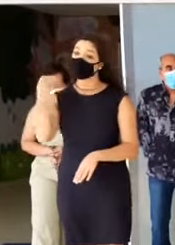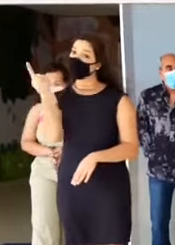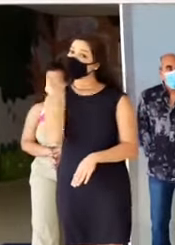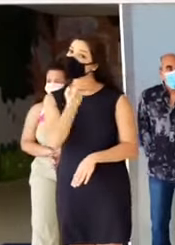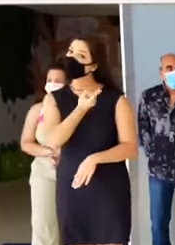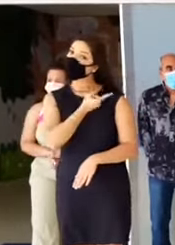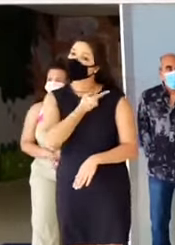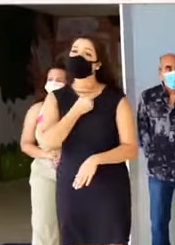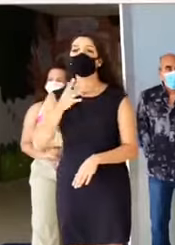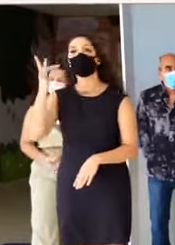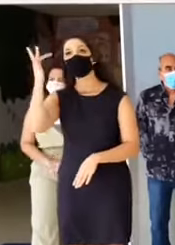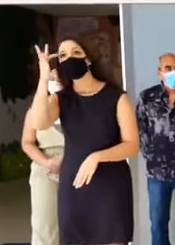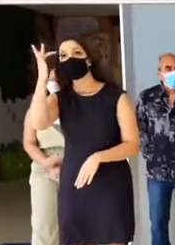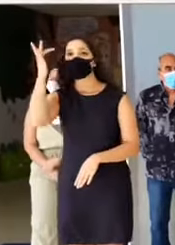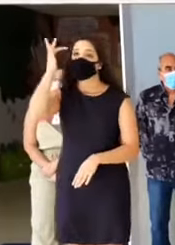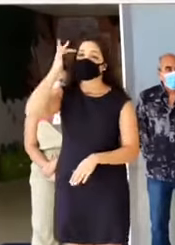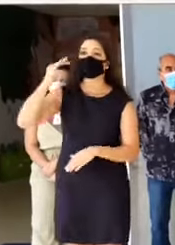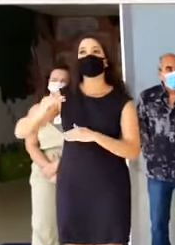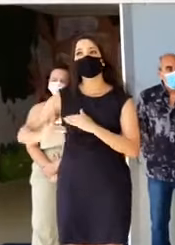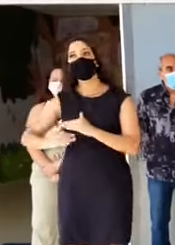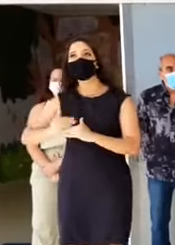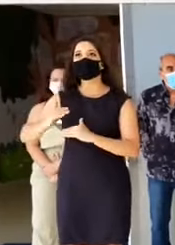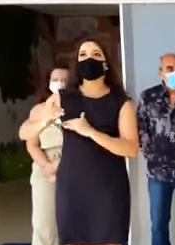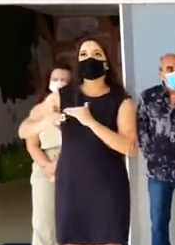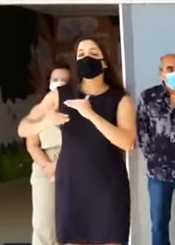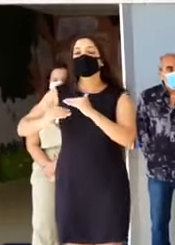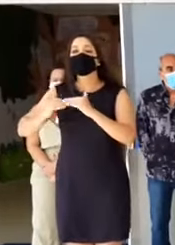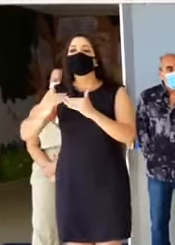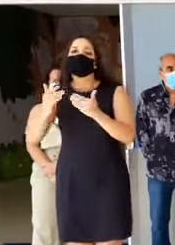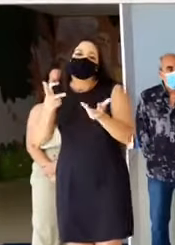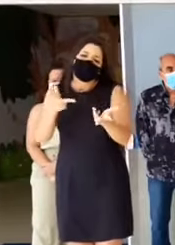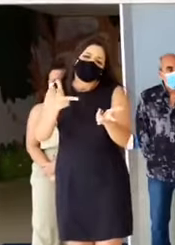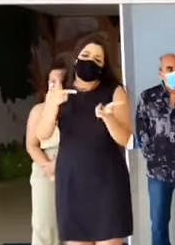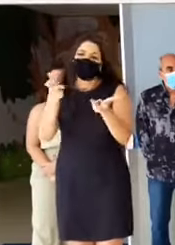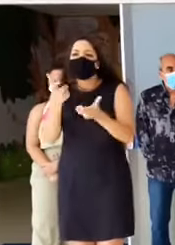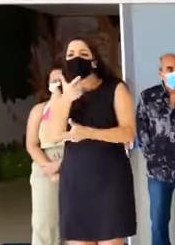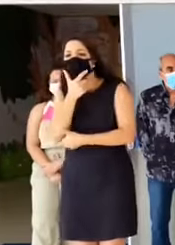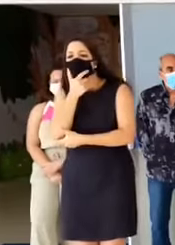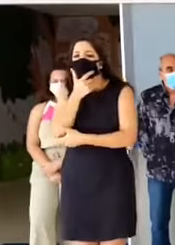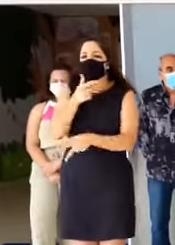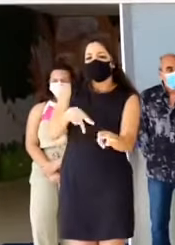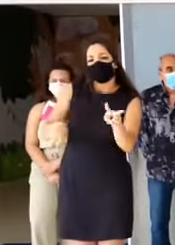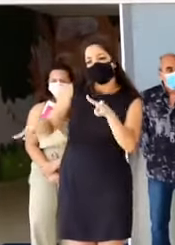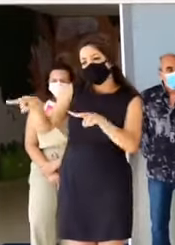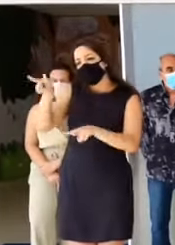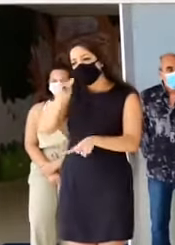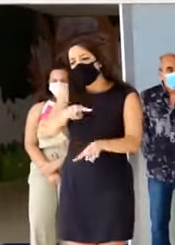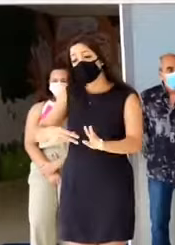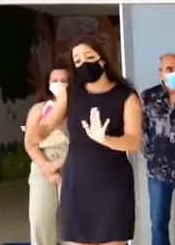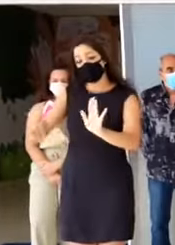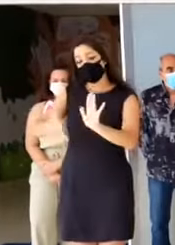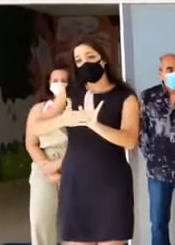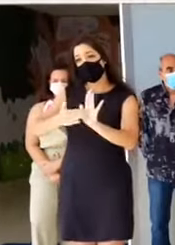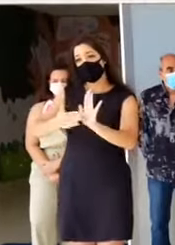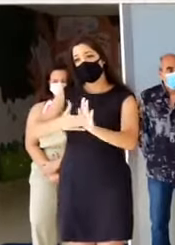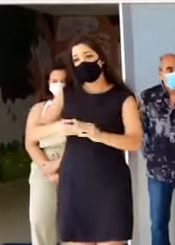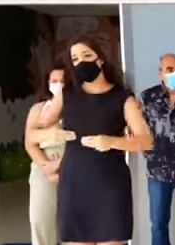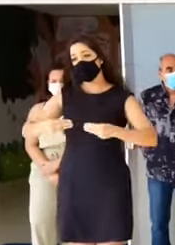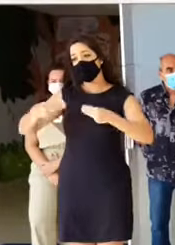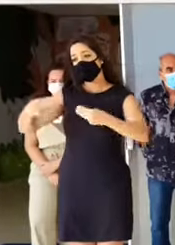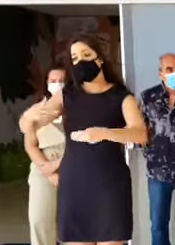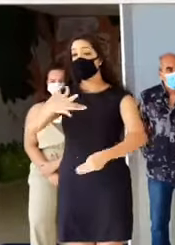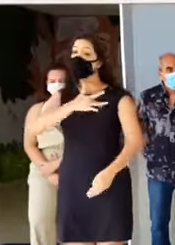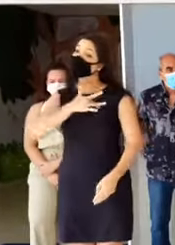vamos amadurecer e ver se prevalece ainda a proposta do Ministério